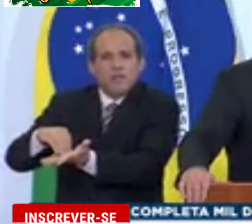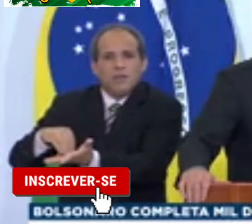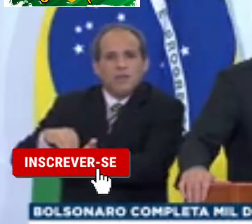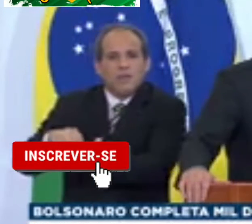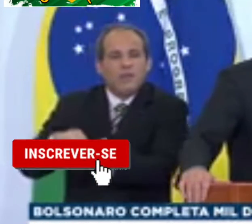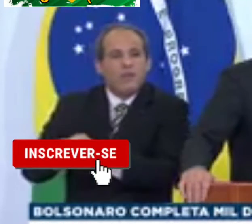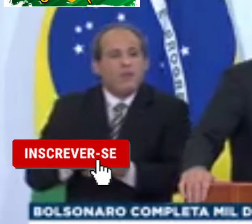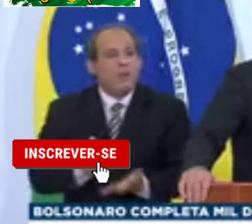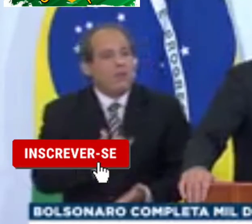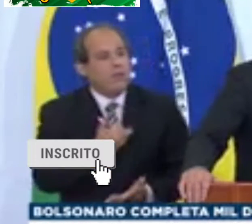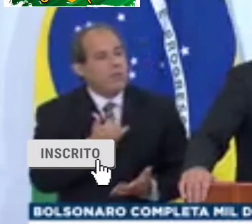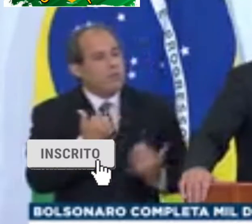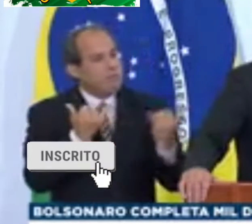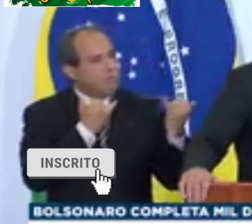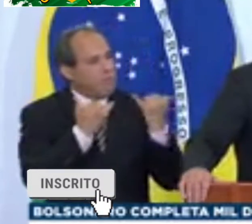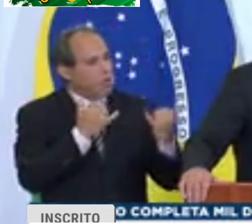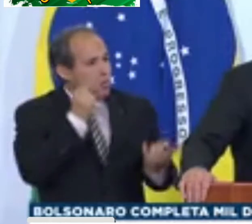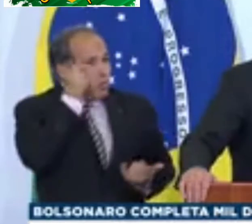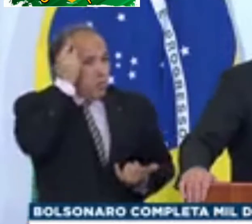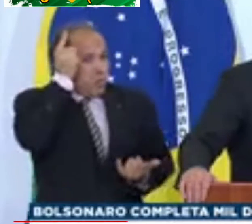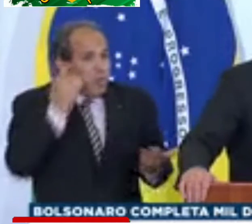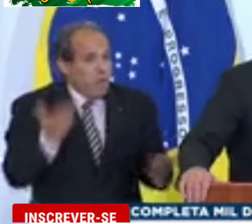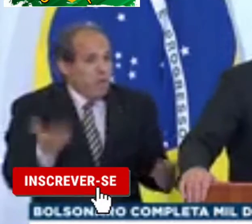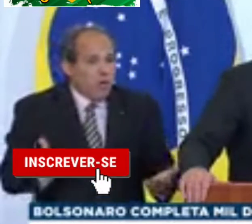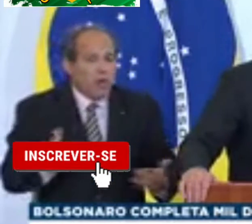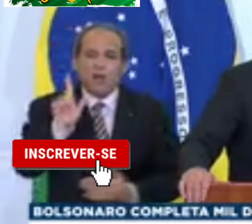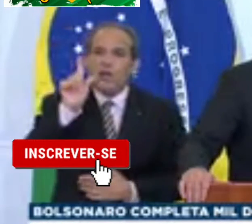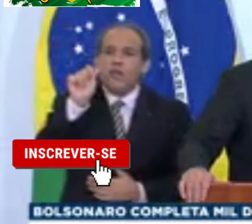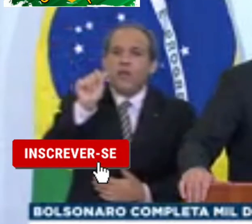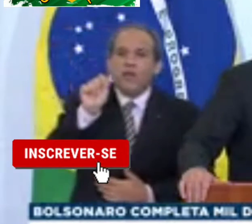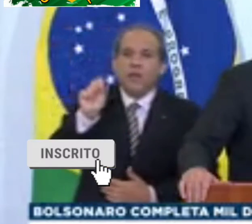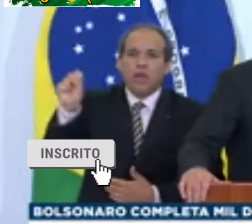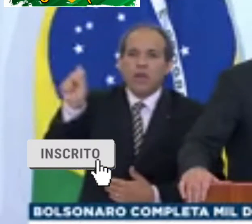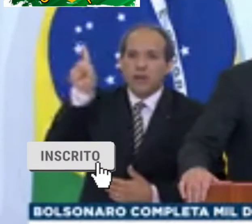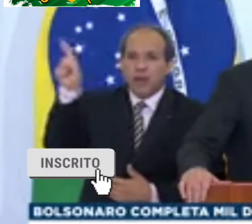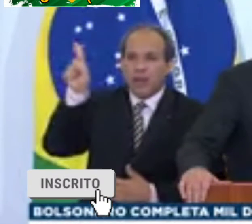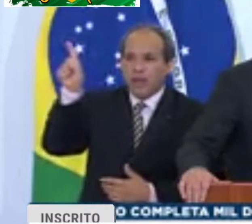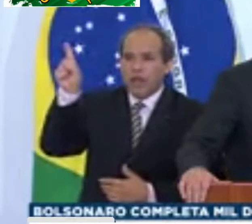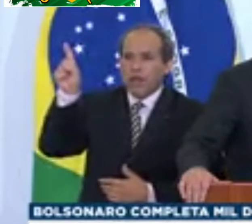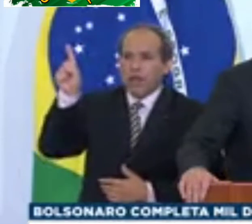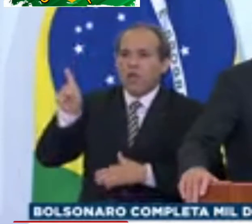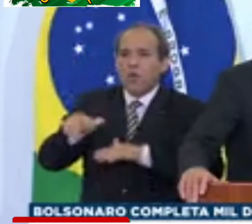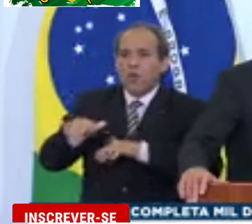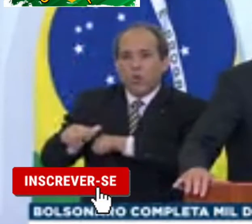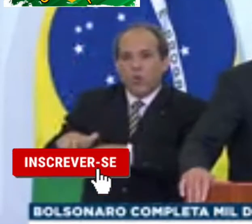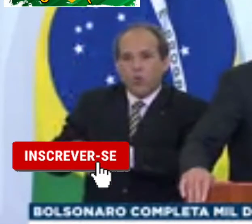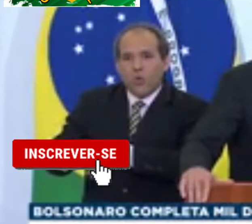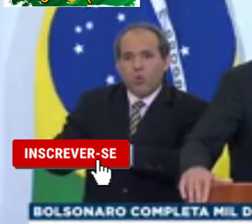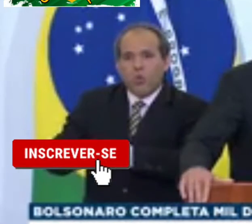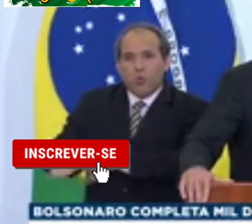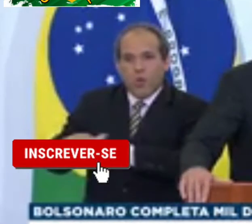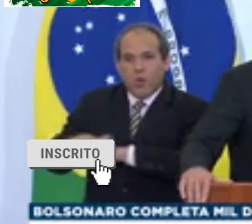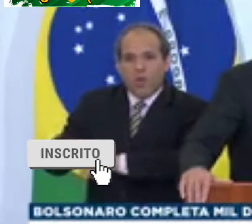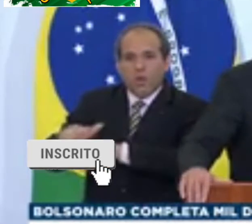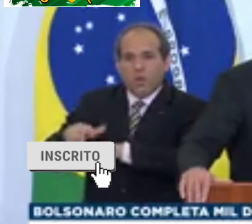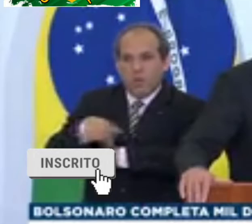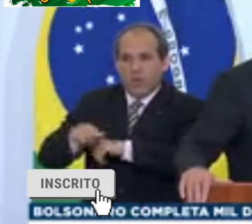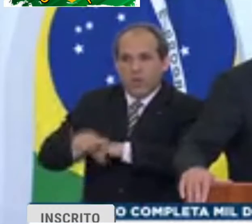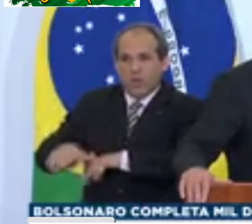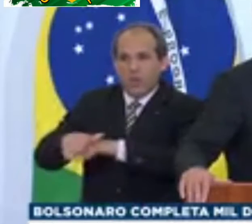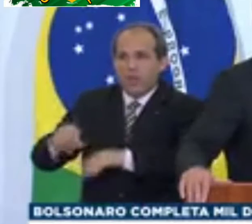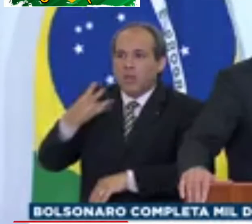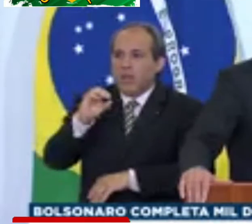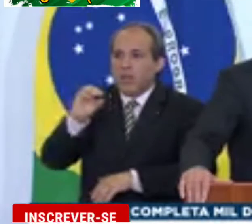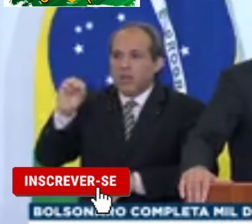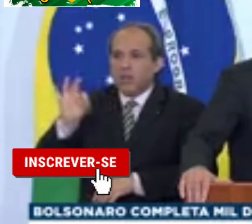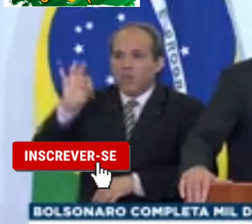Notícia agora, não confirmei, mas gás no Reino Unido, 300% de reajuste. Combustível nos